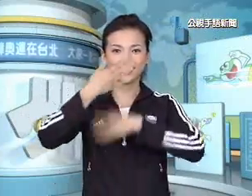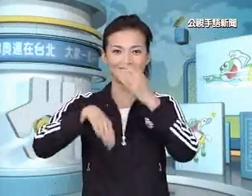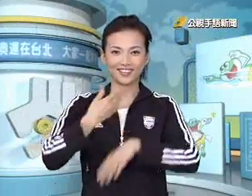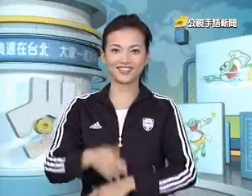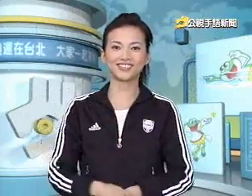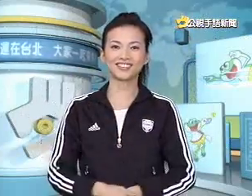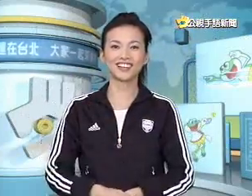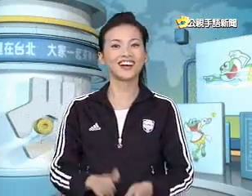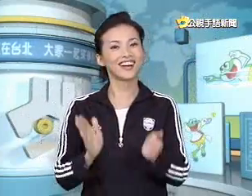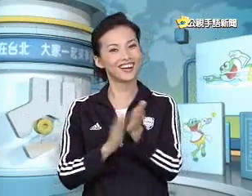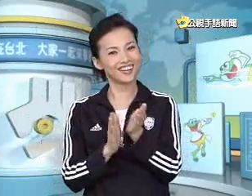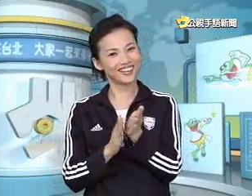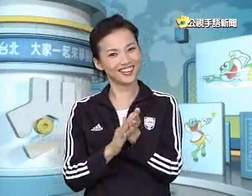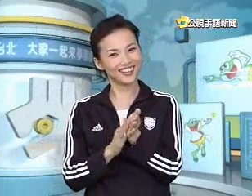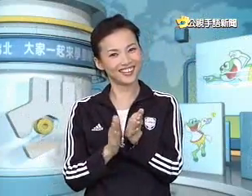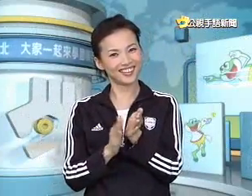台湾手语鼓掌。